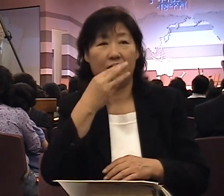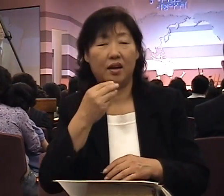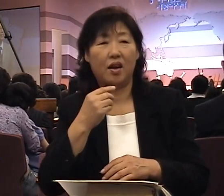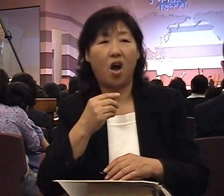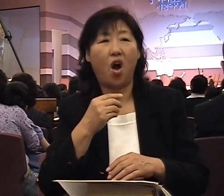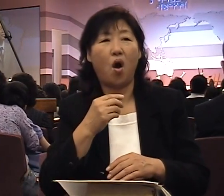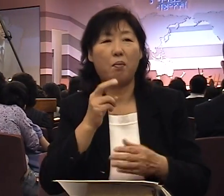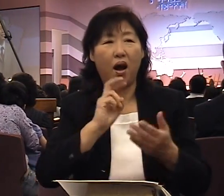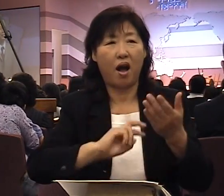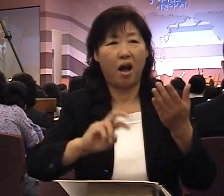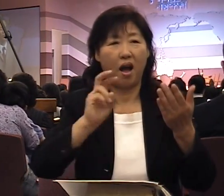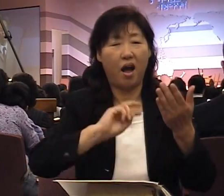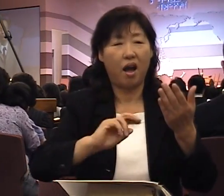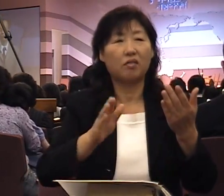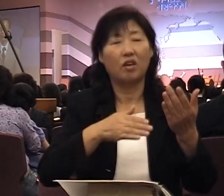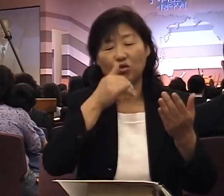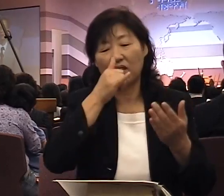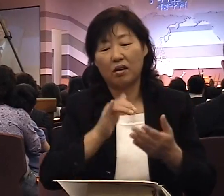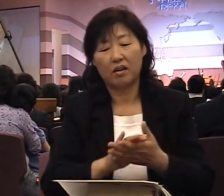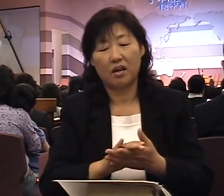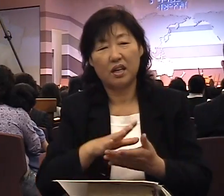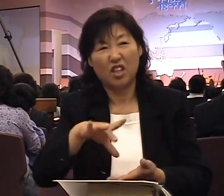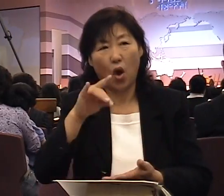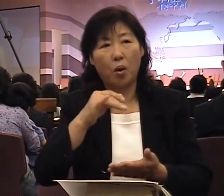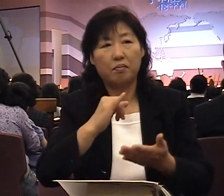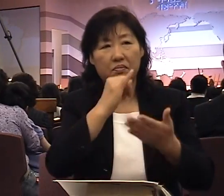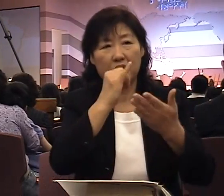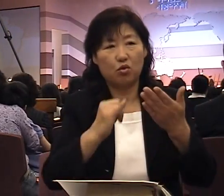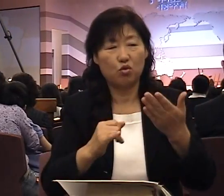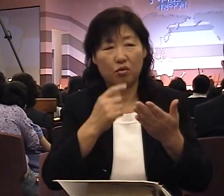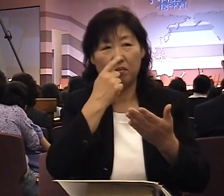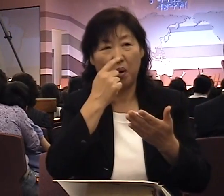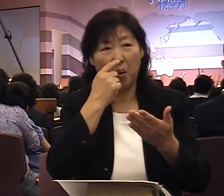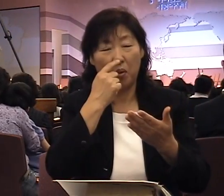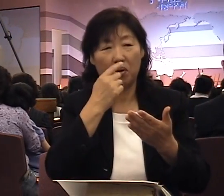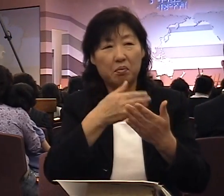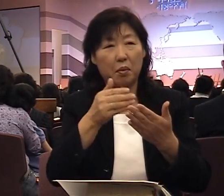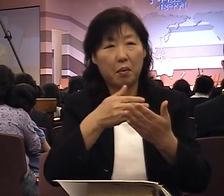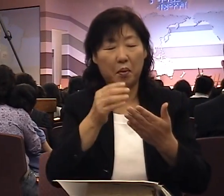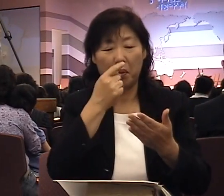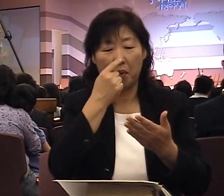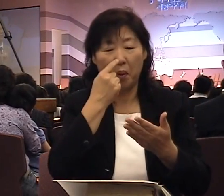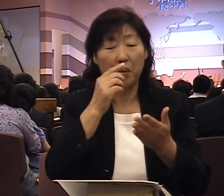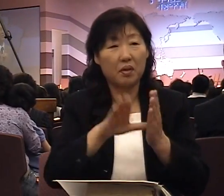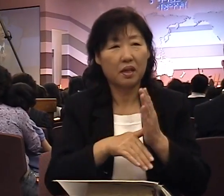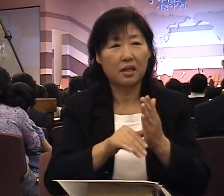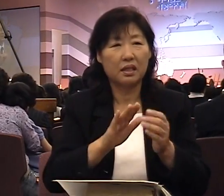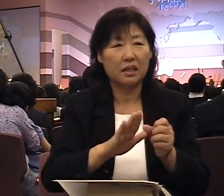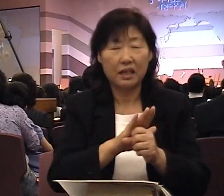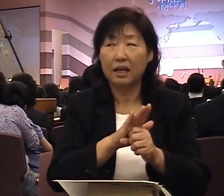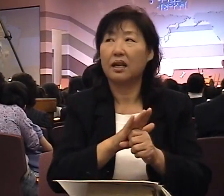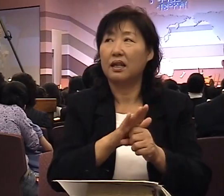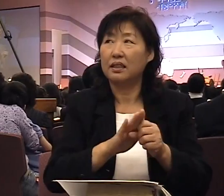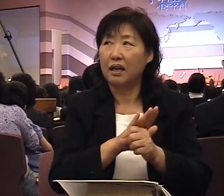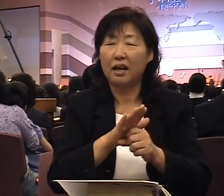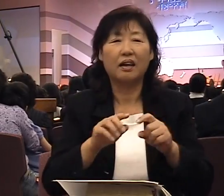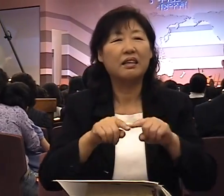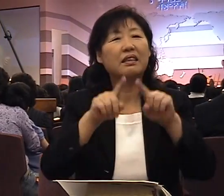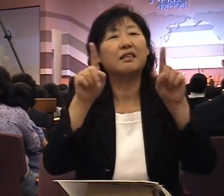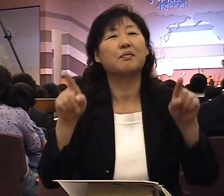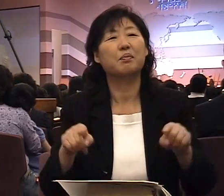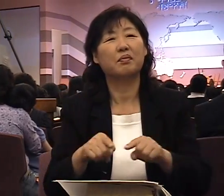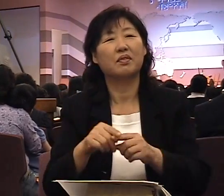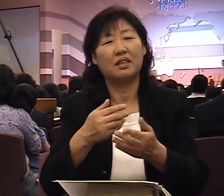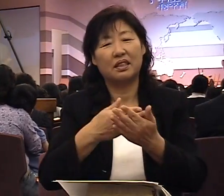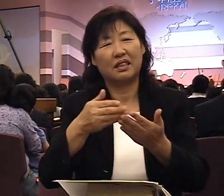아니에요. 처음 그 미술을 배울 때 아이들 보면 이상하게 그리잖아요. 그것을 그냥 아유 이게 뭐냐